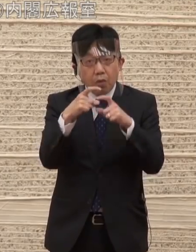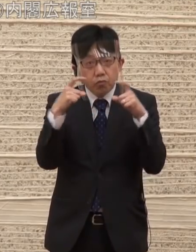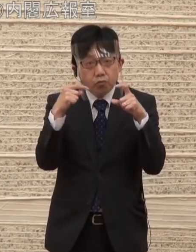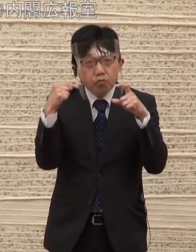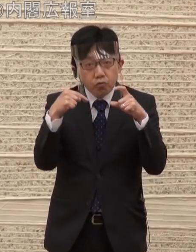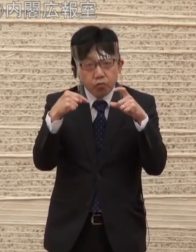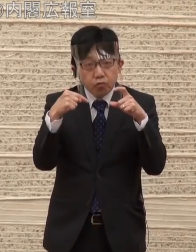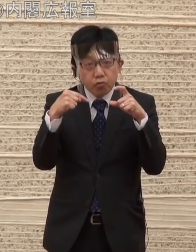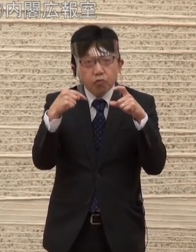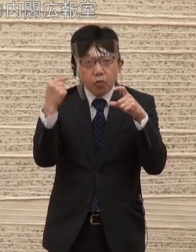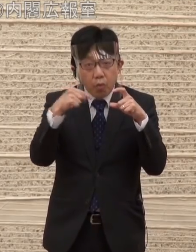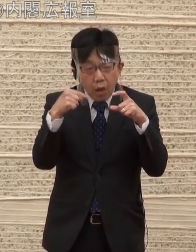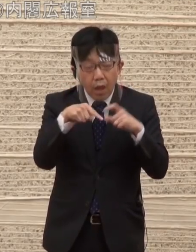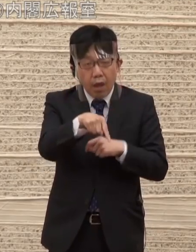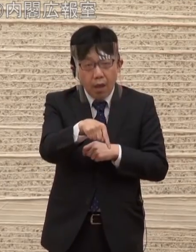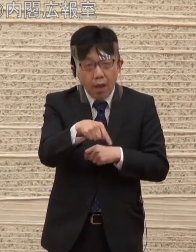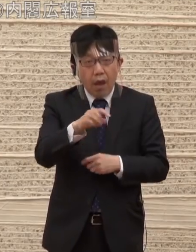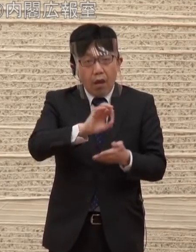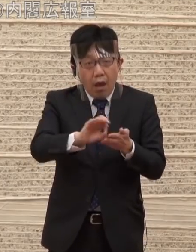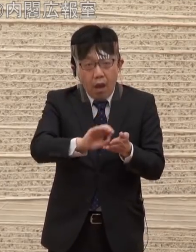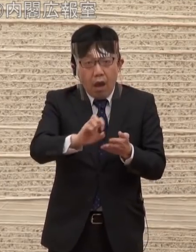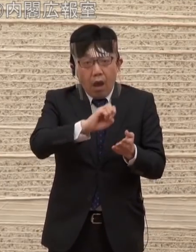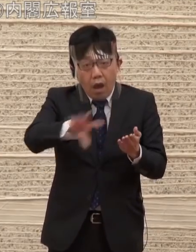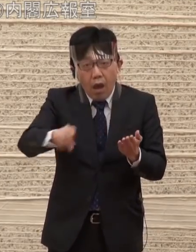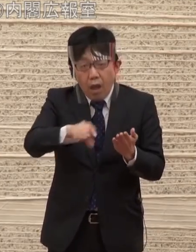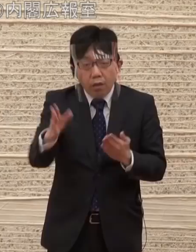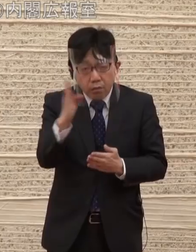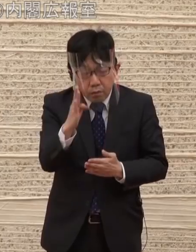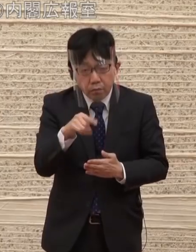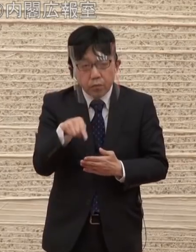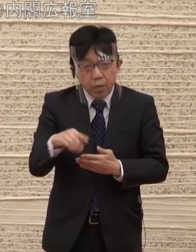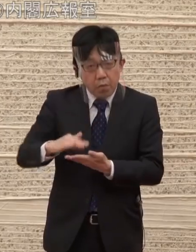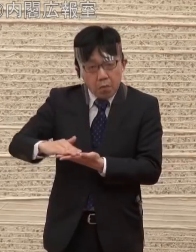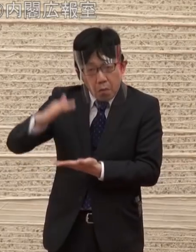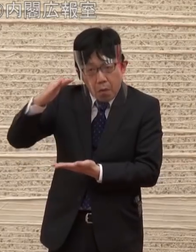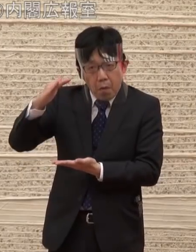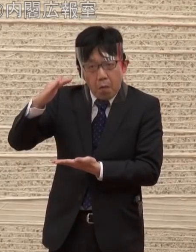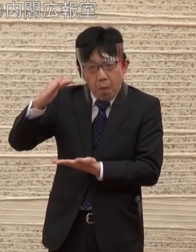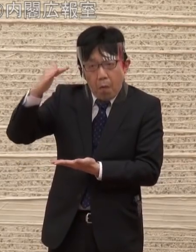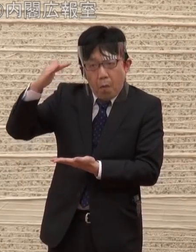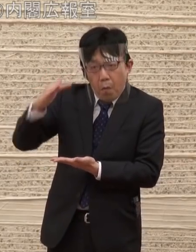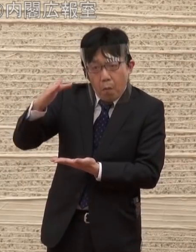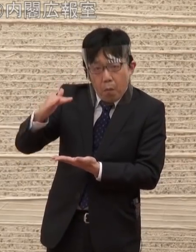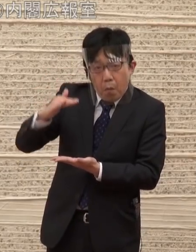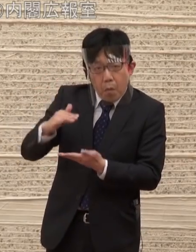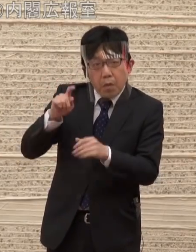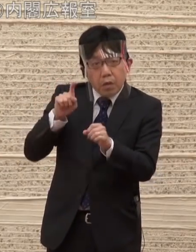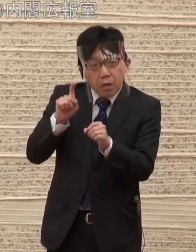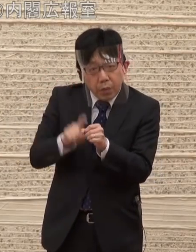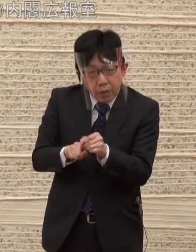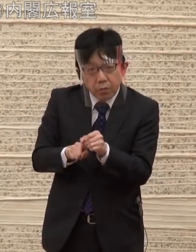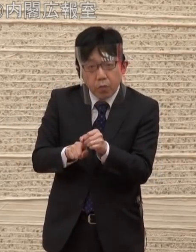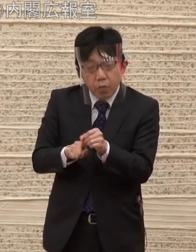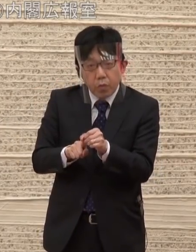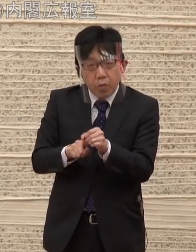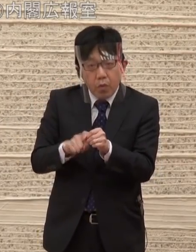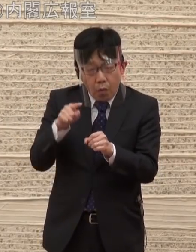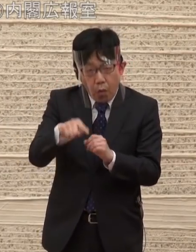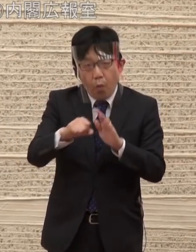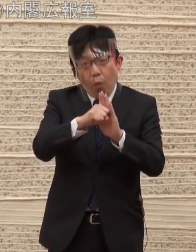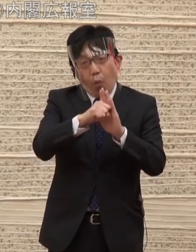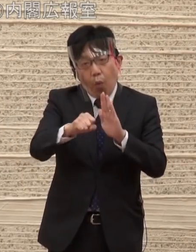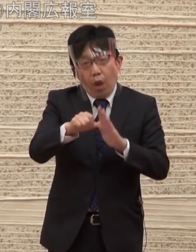の増大を抑えて需給バランスを回復することに大きな効果が期待でき